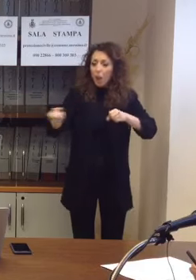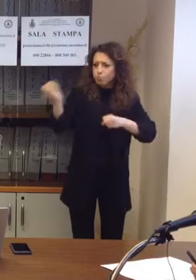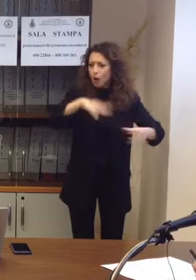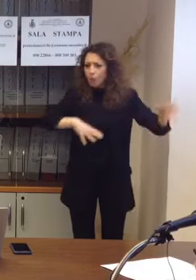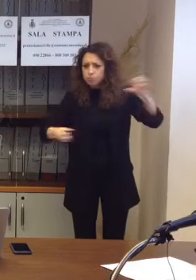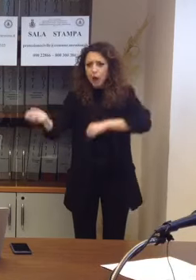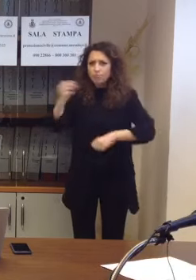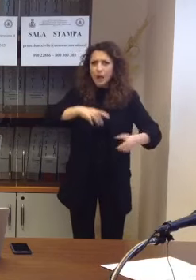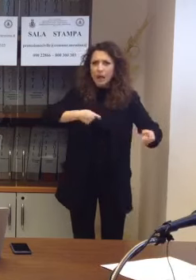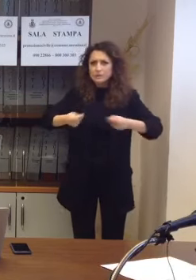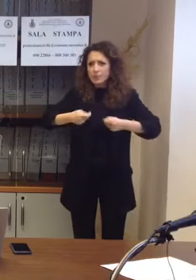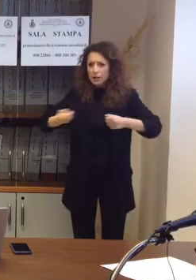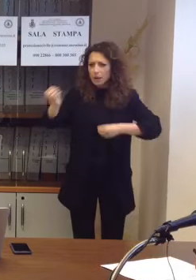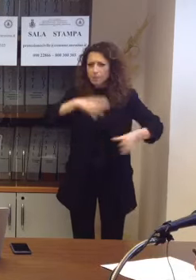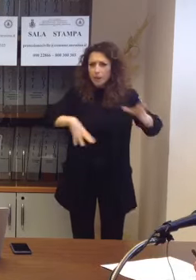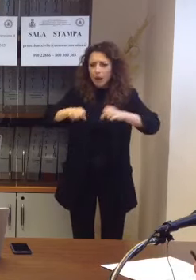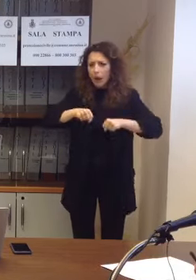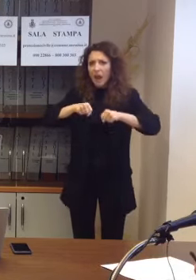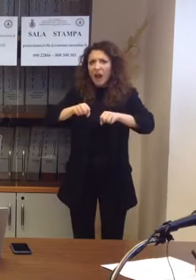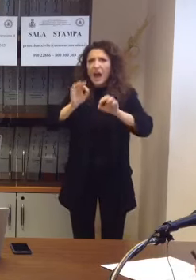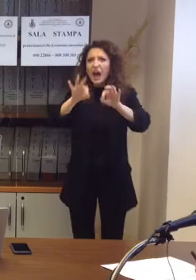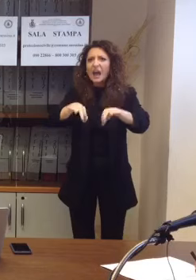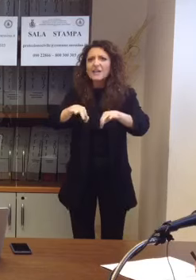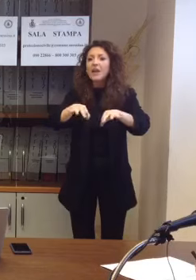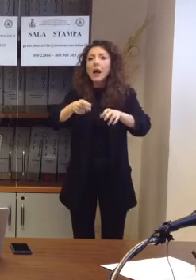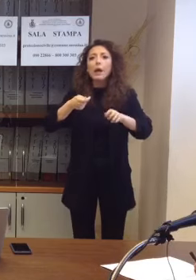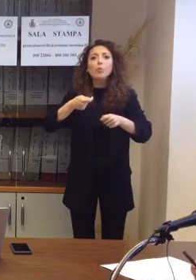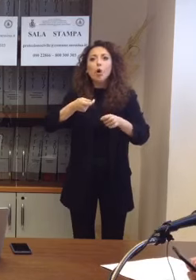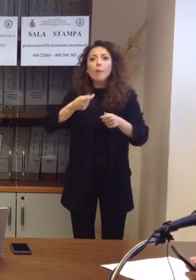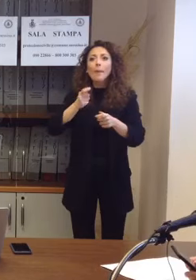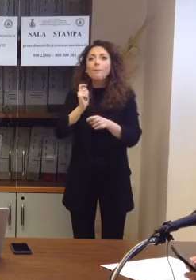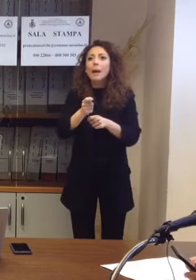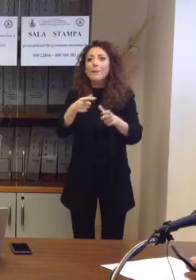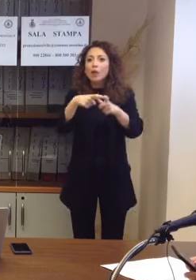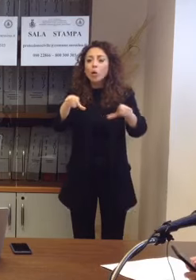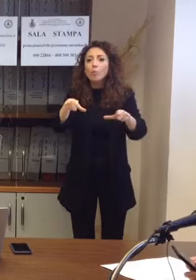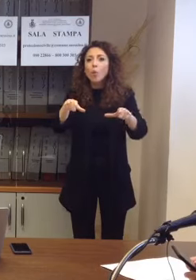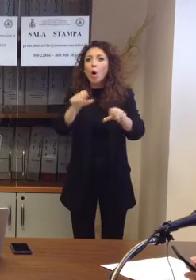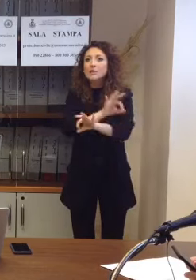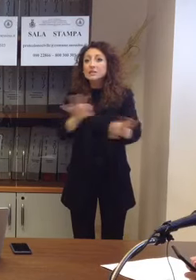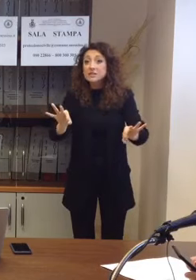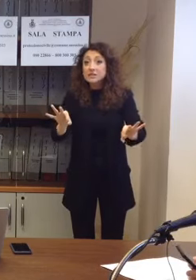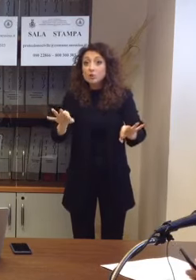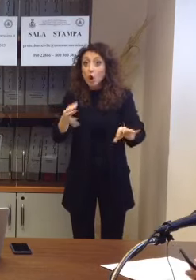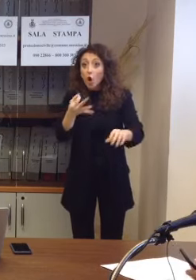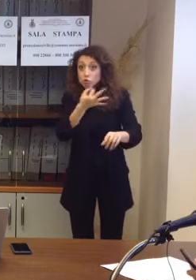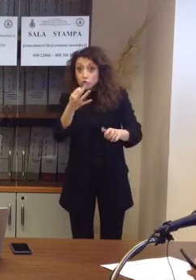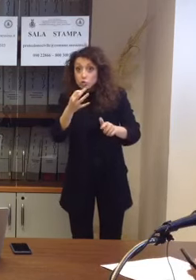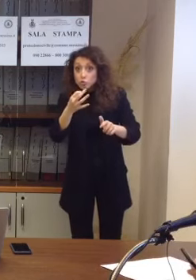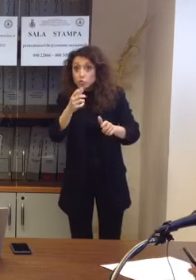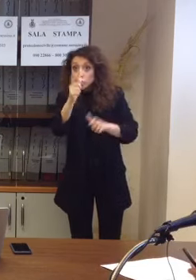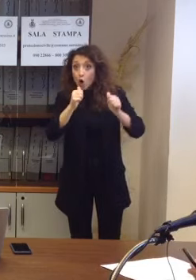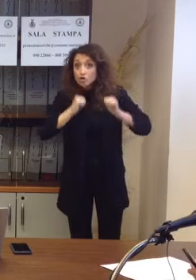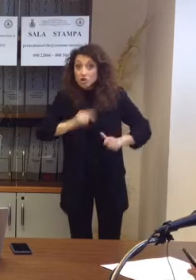ci vedono negare il mangiare? È giusto umiliare il